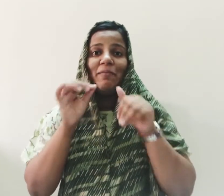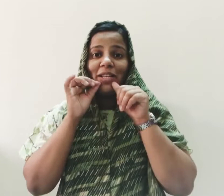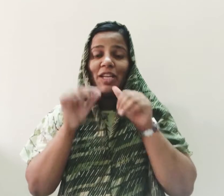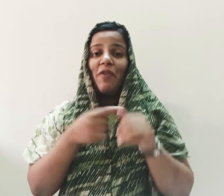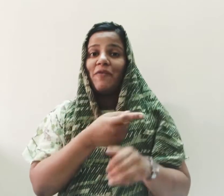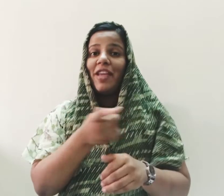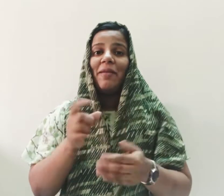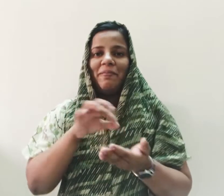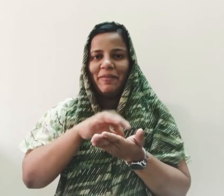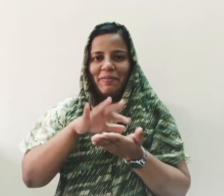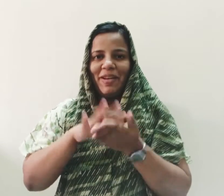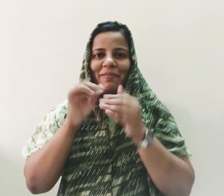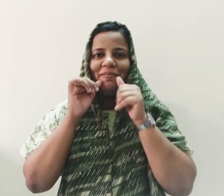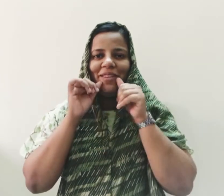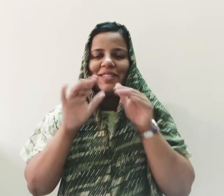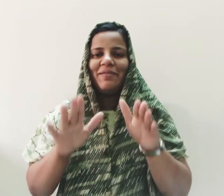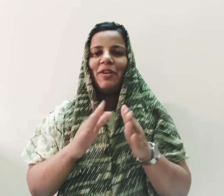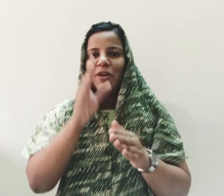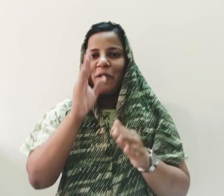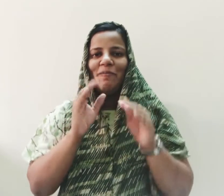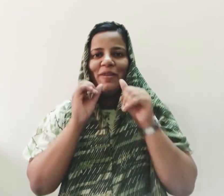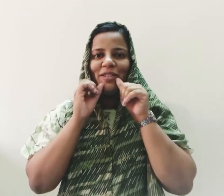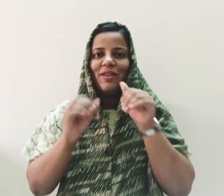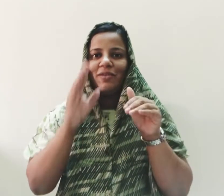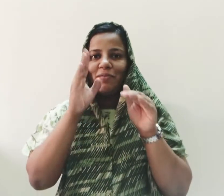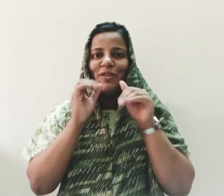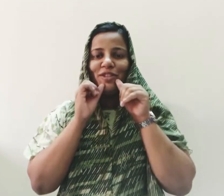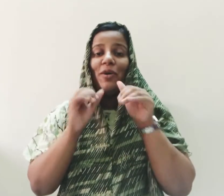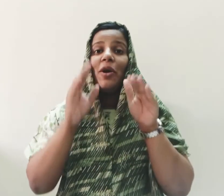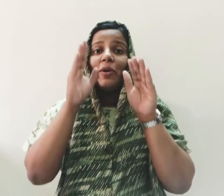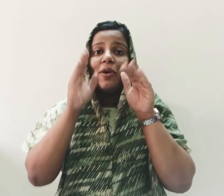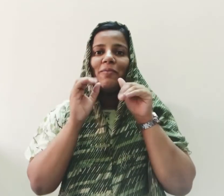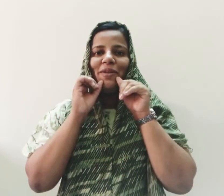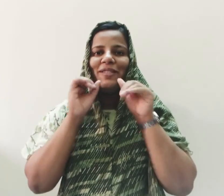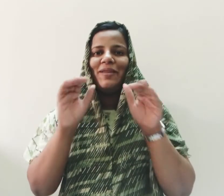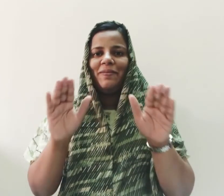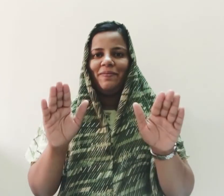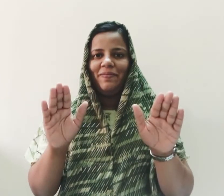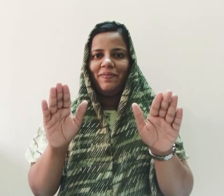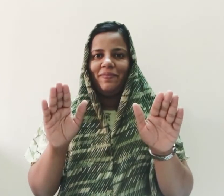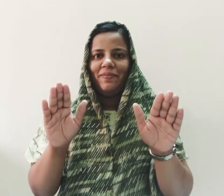റിയലി ബ്ലെസ്ഡ്, പെർമനൻ്റ്ലി ബ്ലെസ്ഡ്. ഗോഡ് ബ്ലെസ് യു, ഗോഡ് ബ്ലെസ് യു, ഗോഡ് ബ്ലെസ് യു.